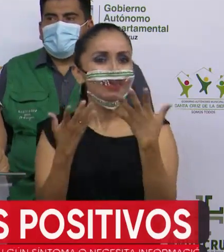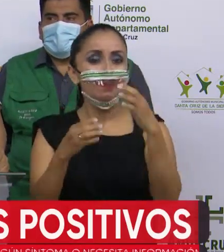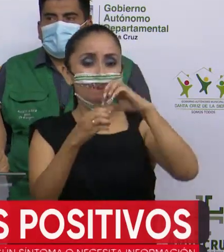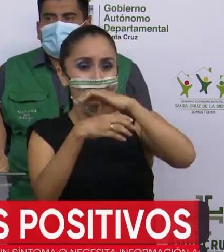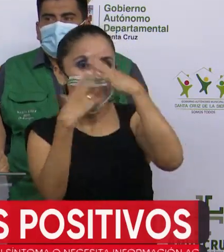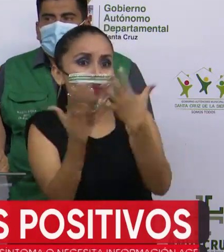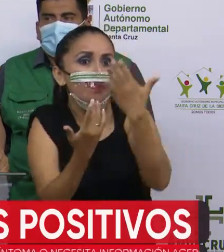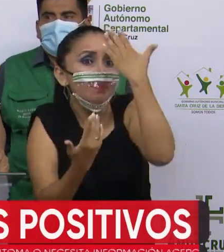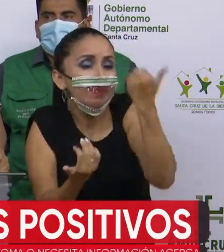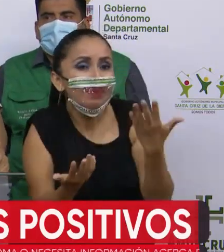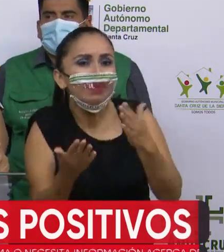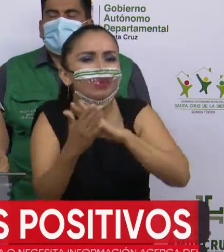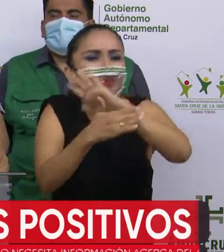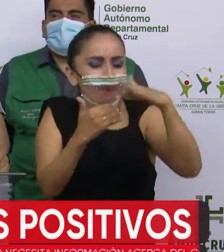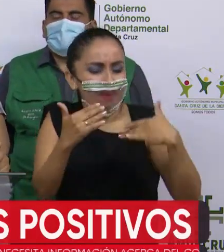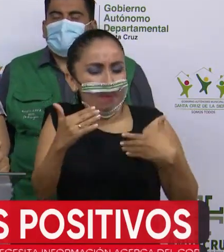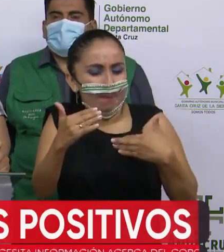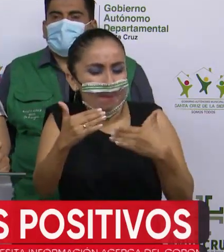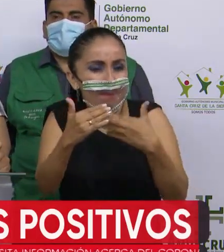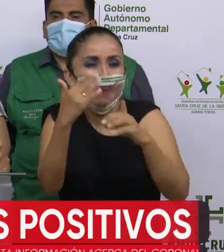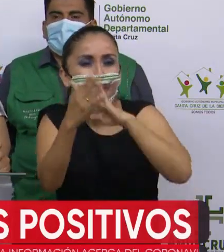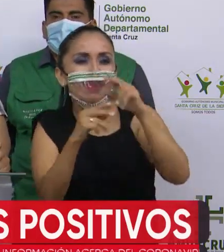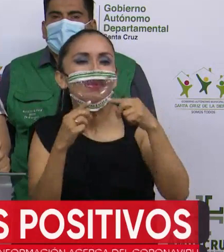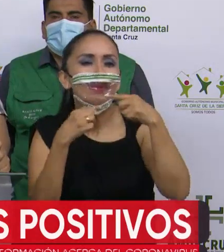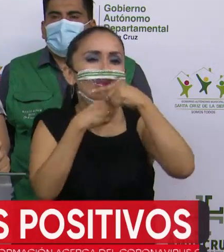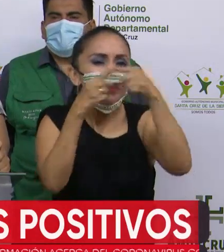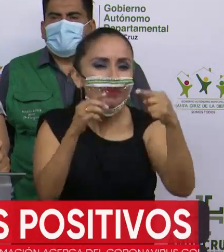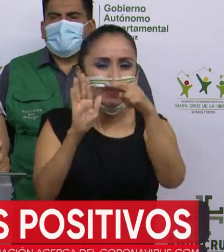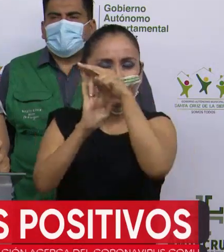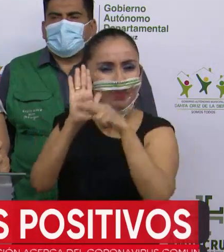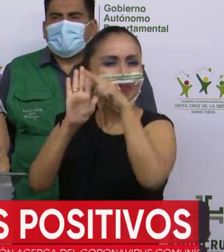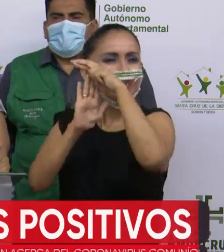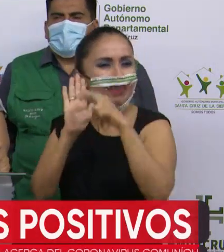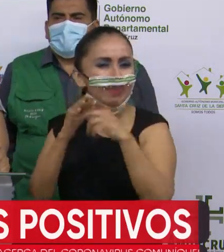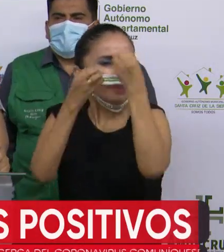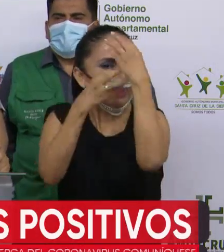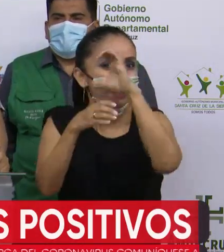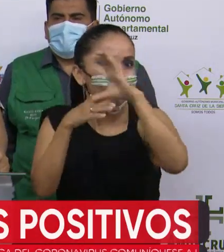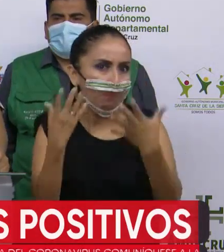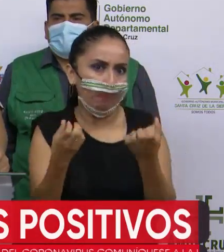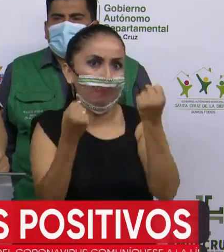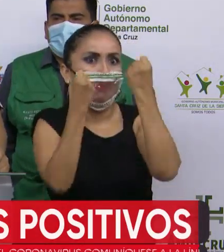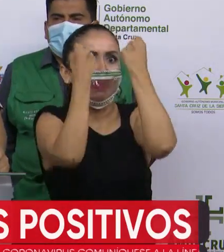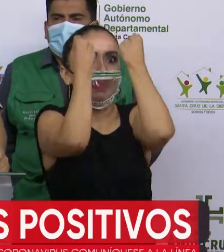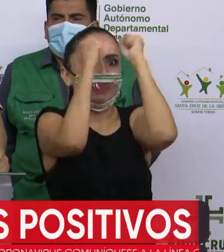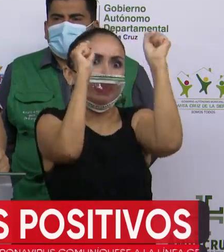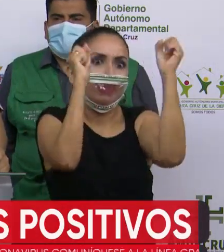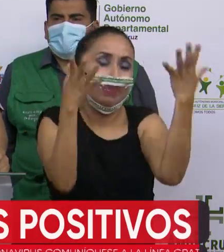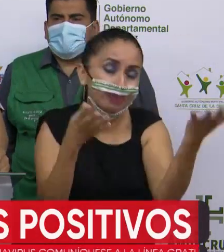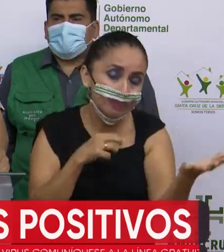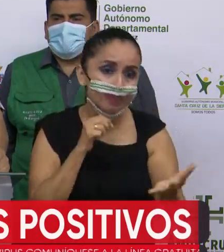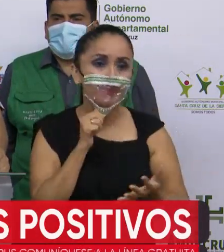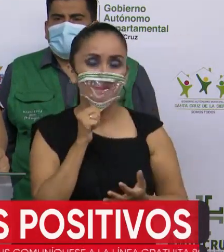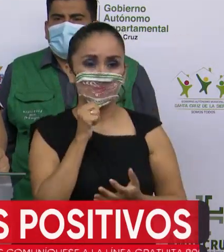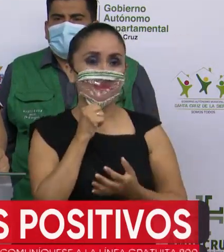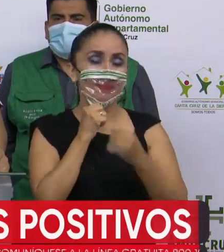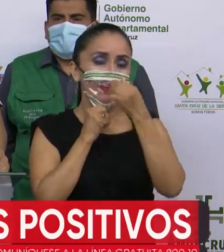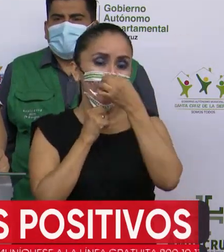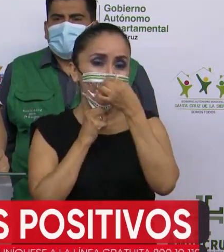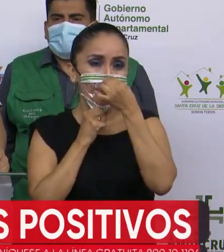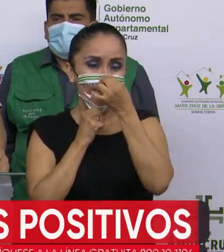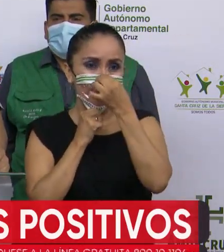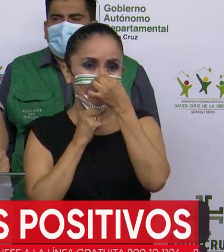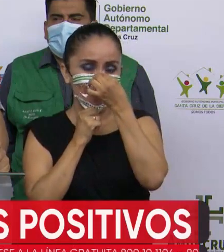porque rompe todas las medidas que hemos anunciado y pedido, les pedimos de manera muy